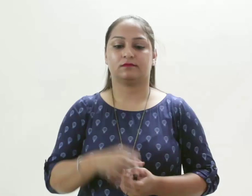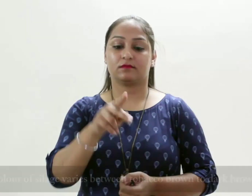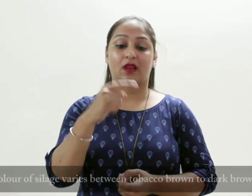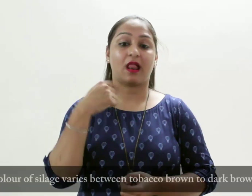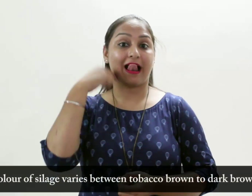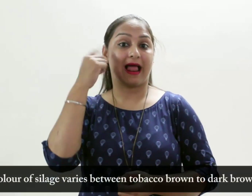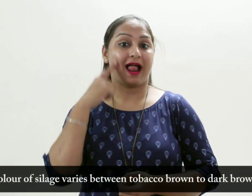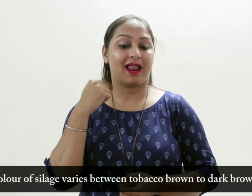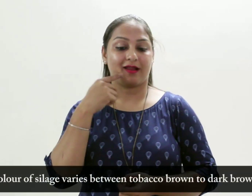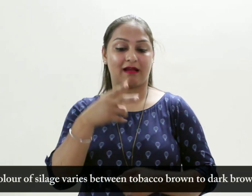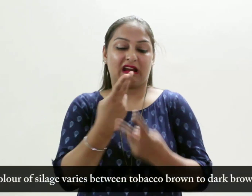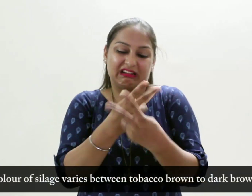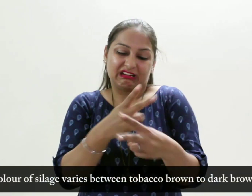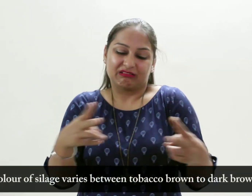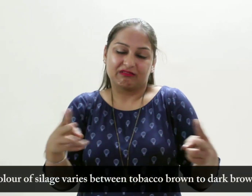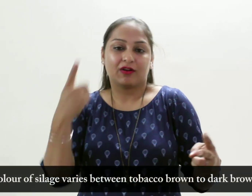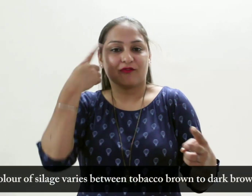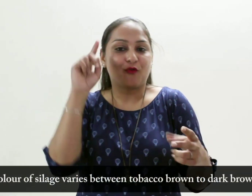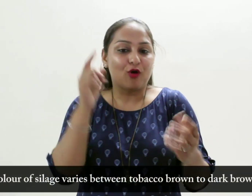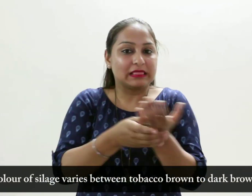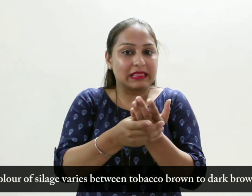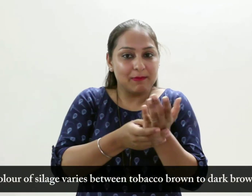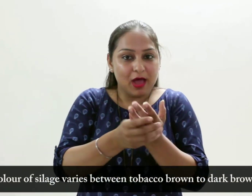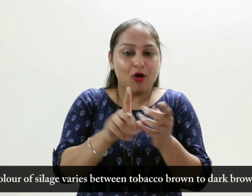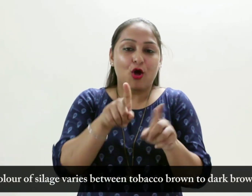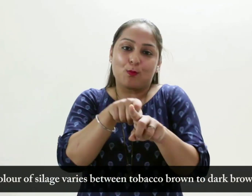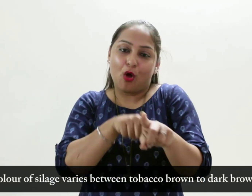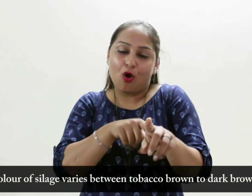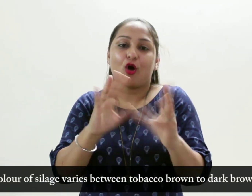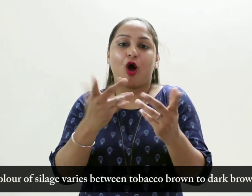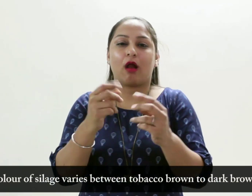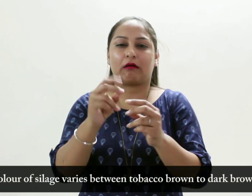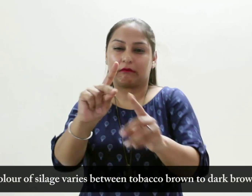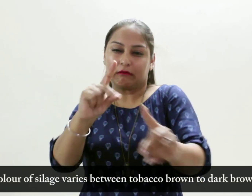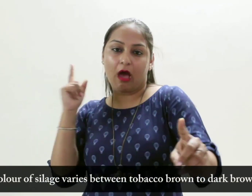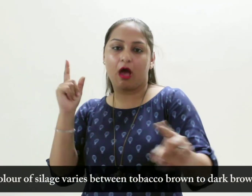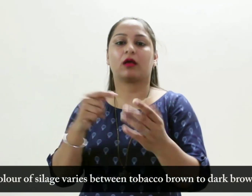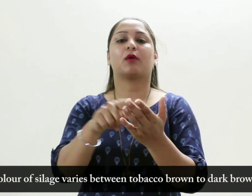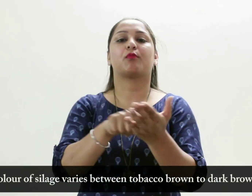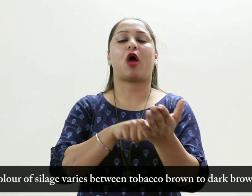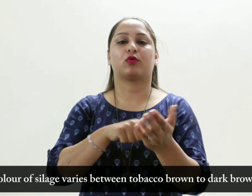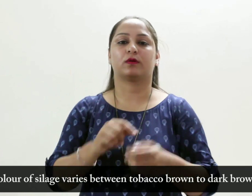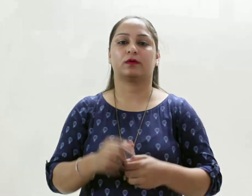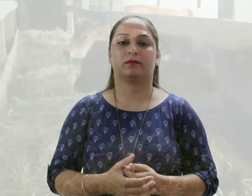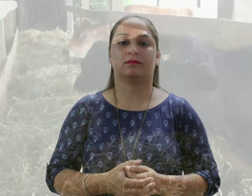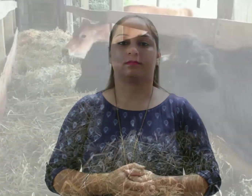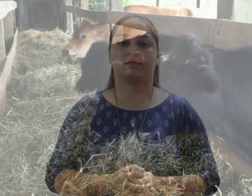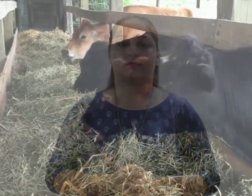साइलेज का रंग तंबाकू भूरे से गहरे भूरे रंग के बीच भिन्न होता है।